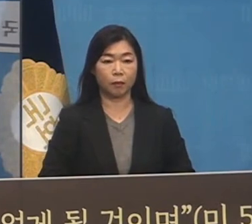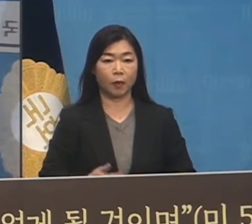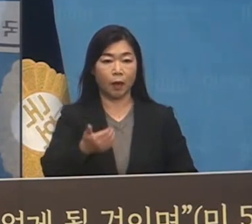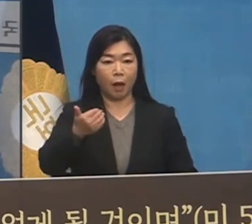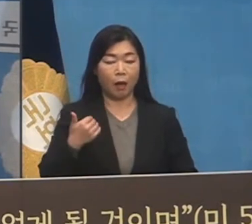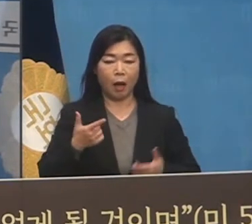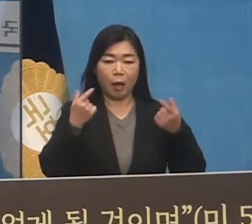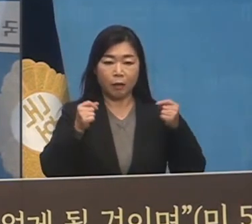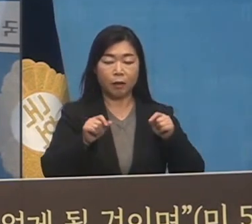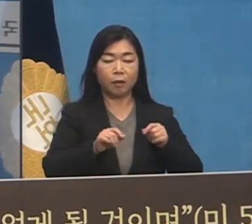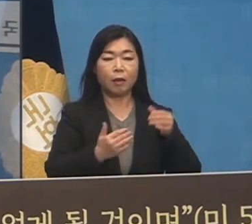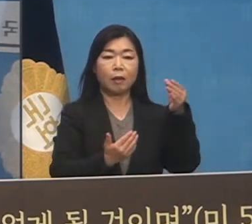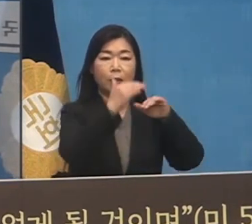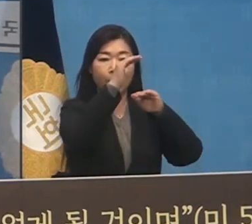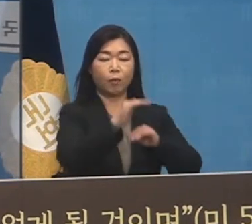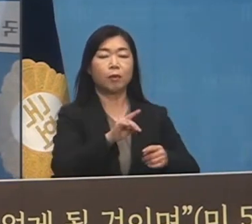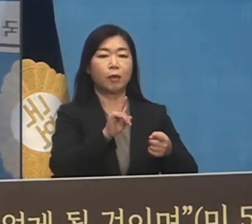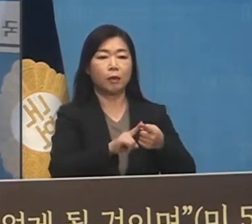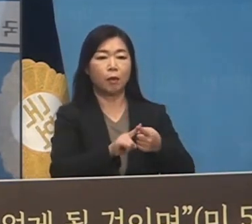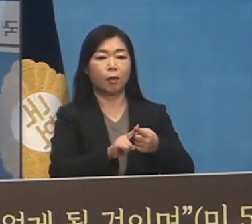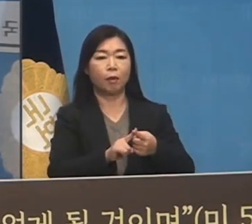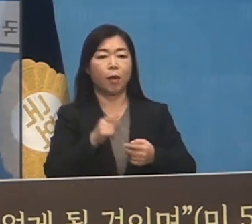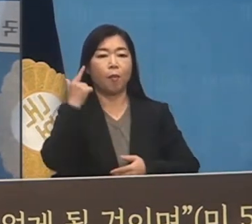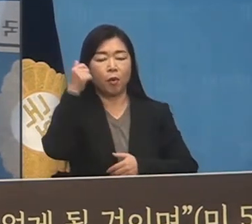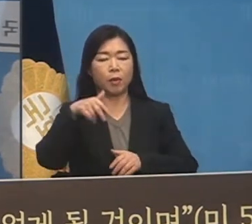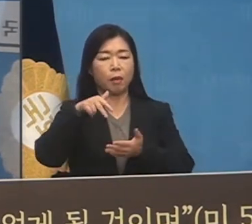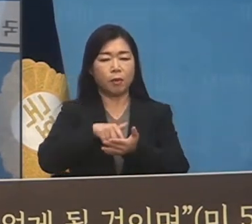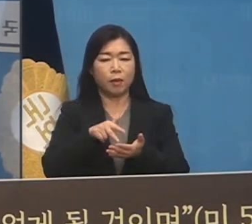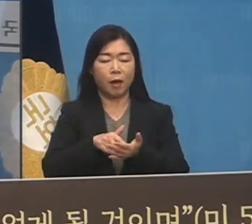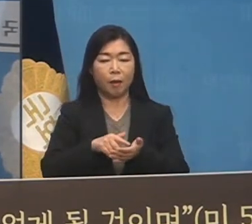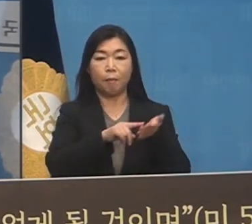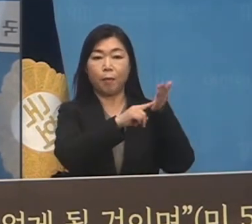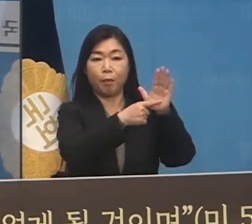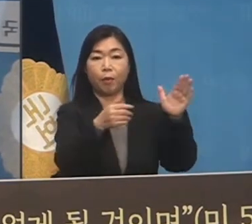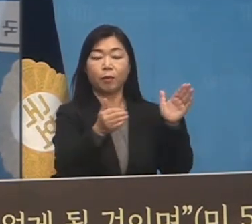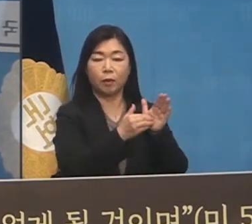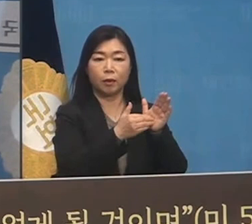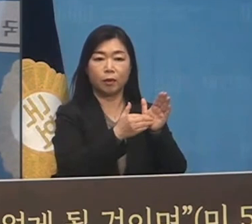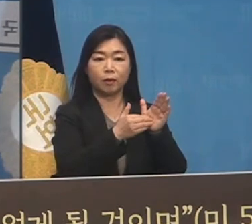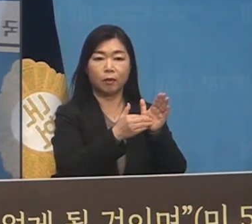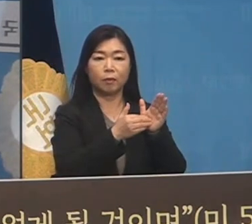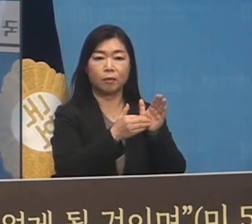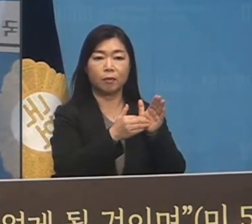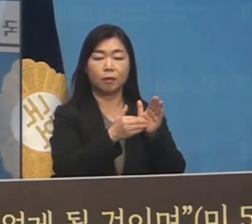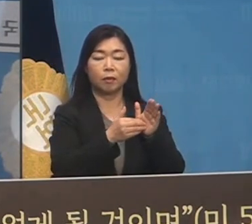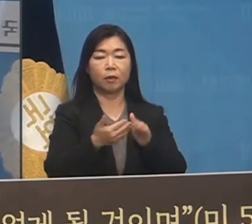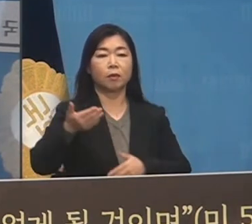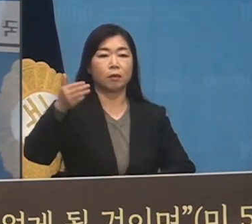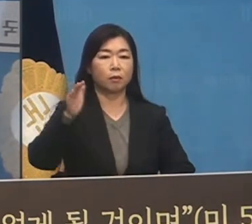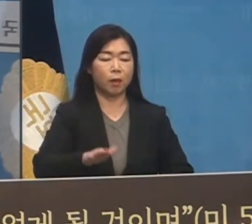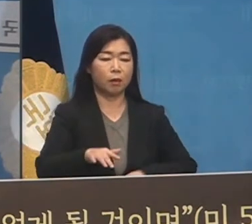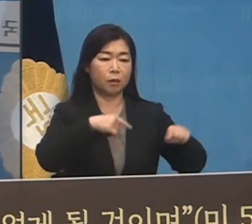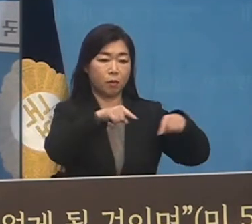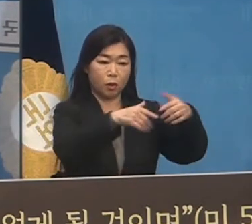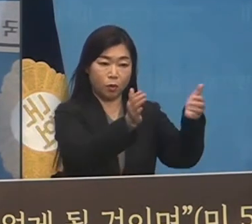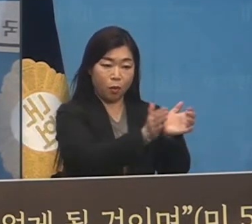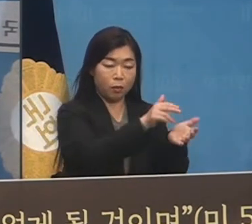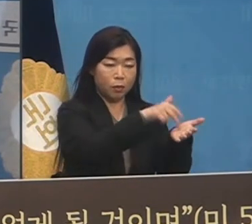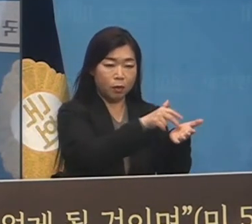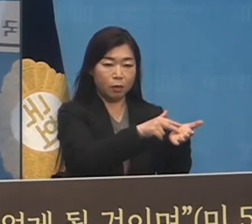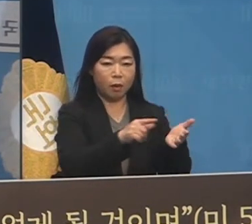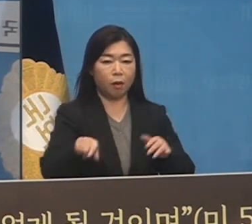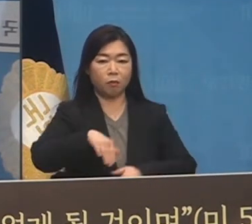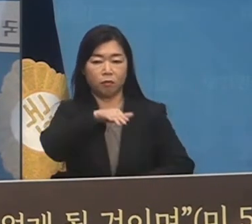앞서 같은 사안에 대한 목회자들의 입장 표명이 있었다. 하지만 정치권에서는